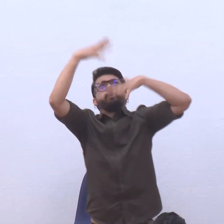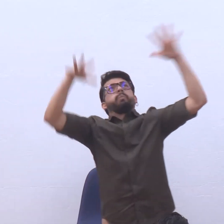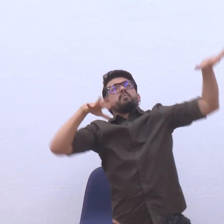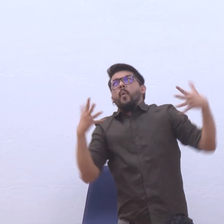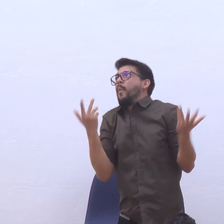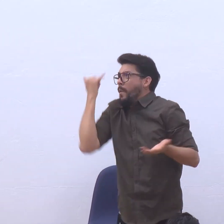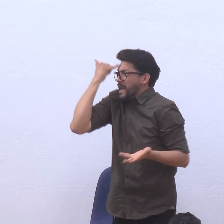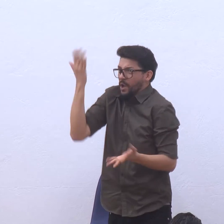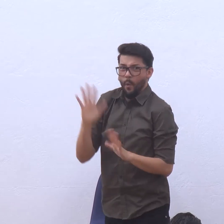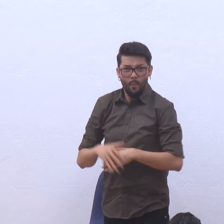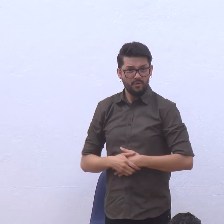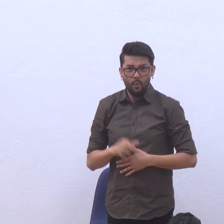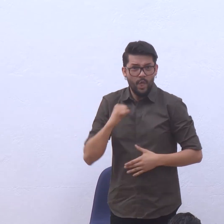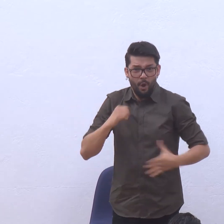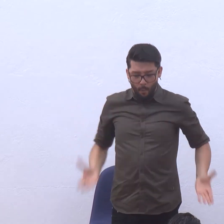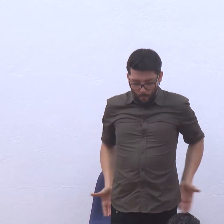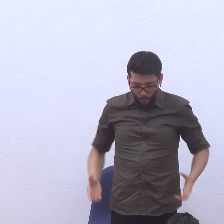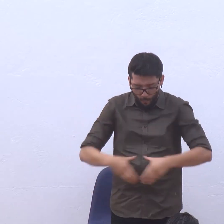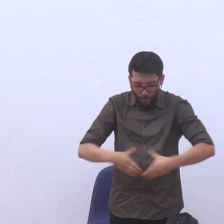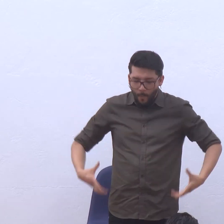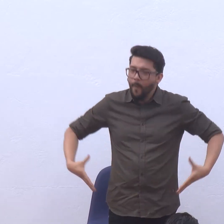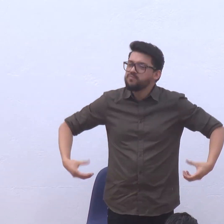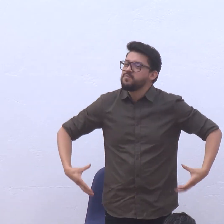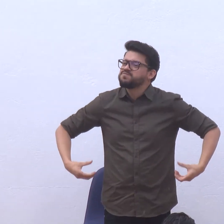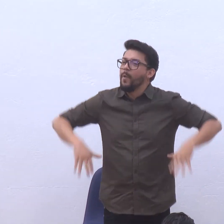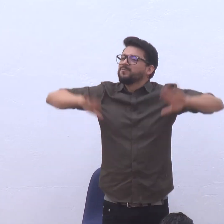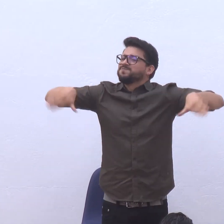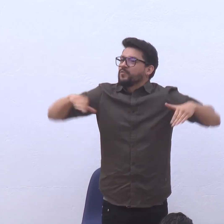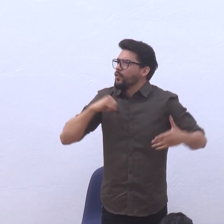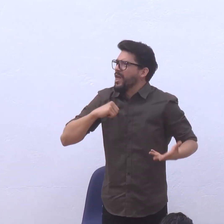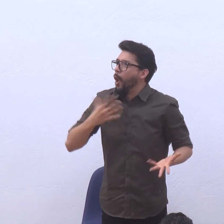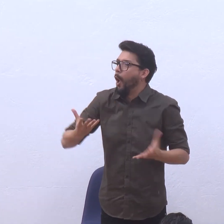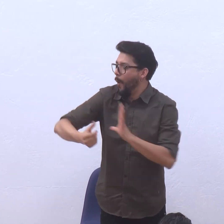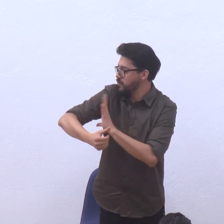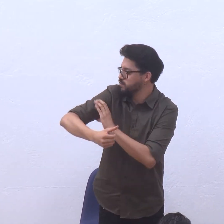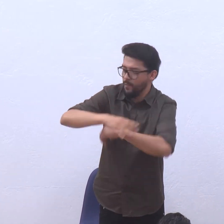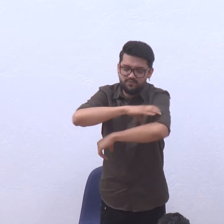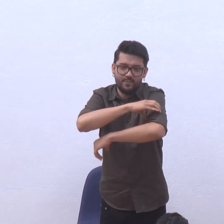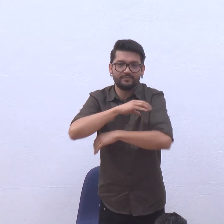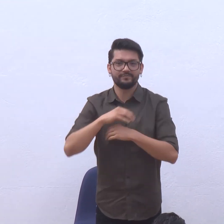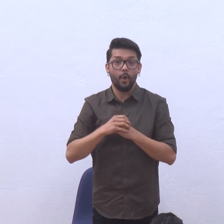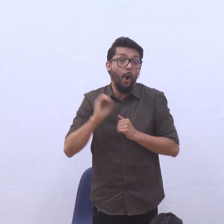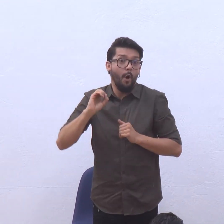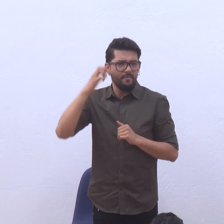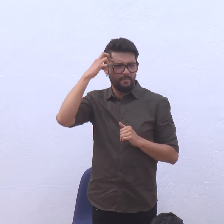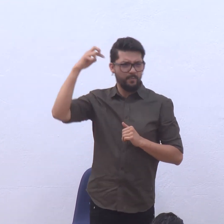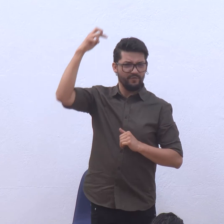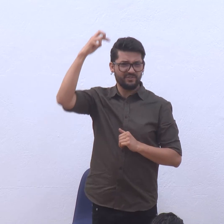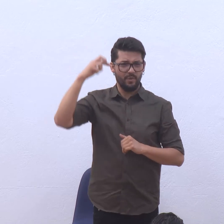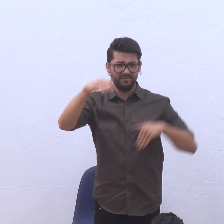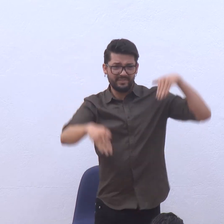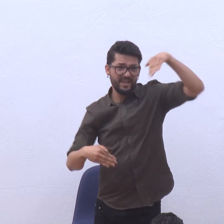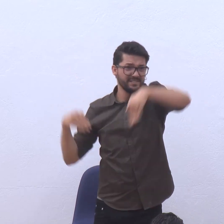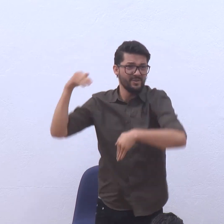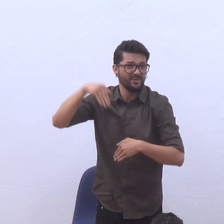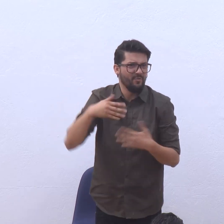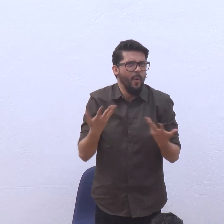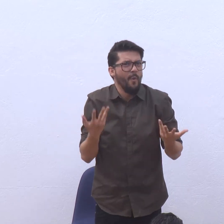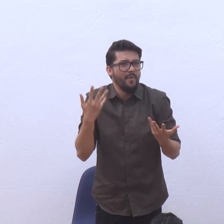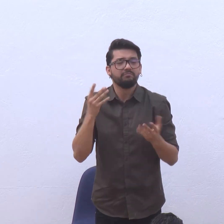y ahora estas aguas van a estar mucho más altas. ¿Qué voy a hacer? Yo aquí no tengo un flotador, ¿cierto? O quién sabe si Ezequiel